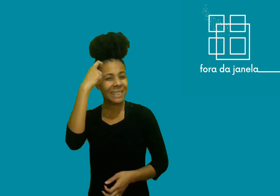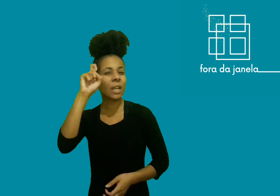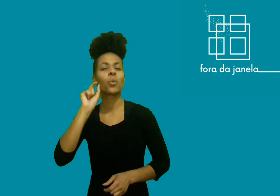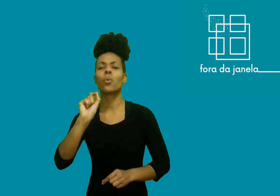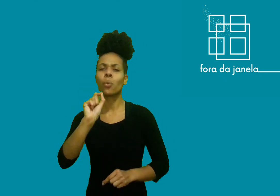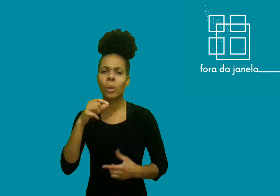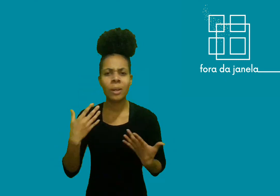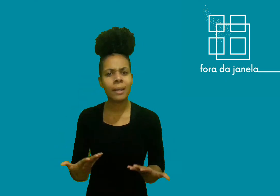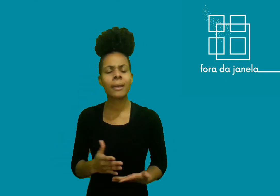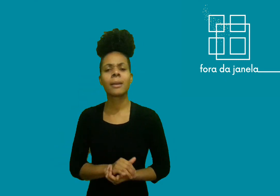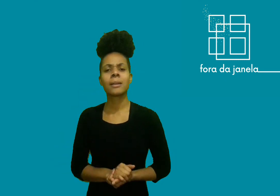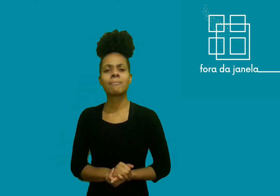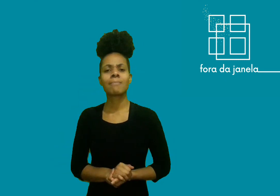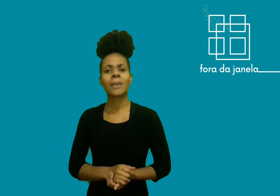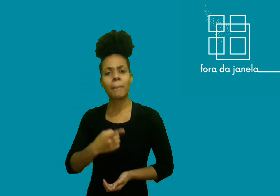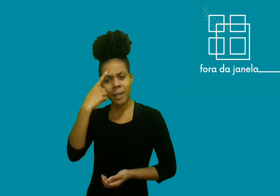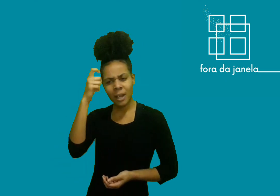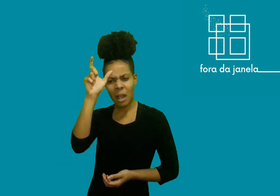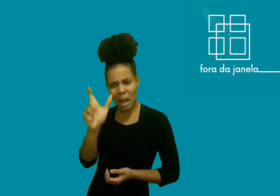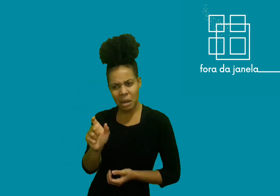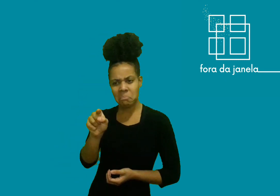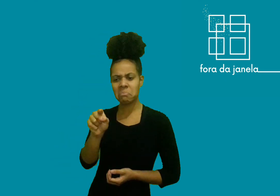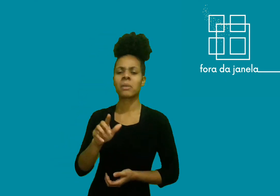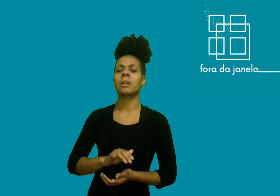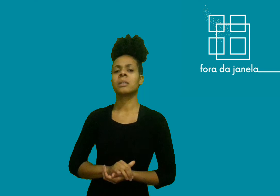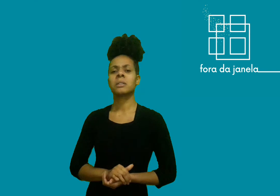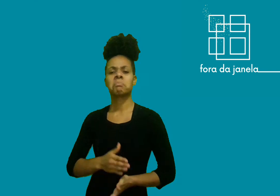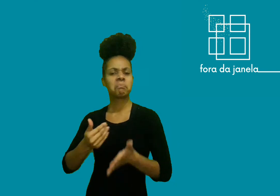ou não pode fazer isso, ou não se interessa por tal coisa. Eu não tenho esse direito, porque